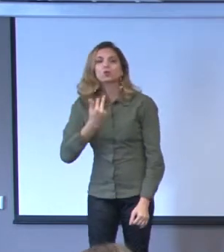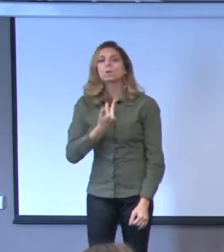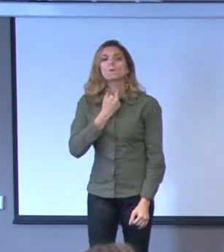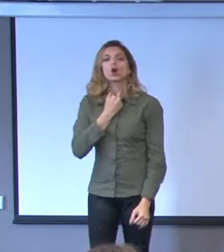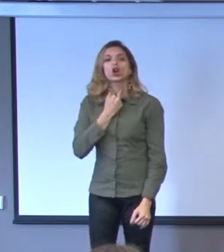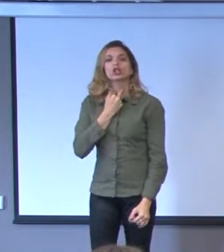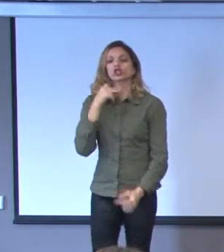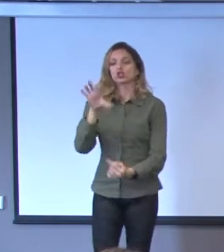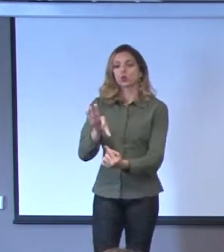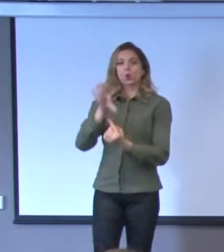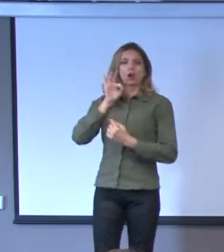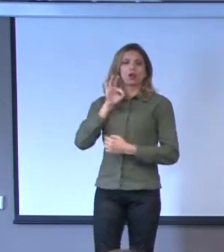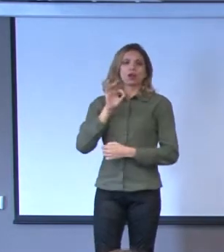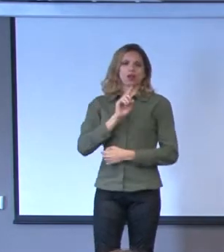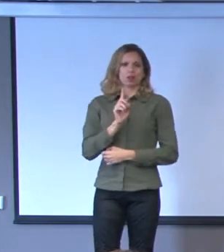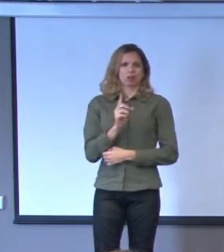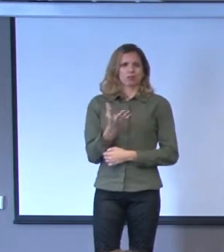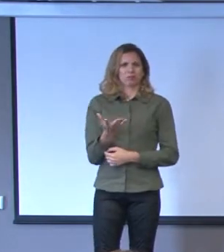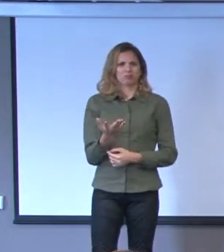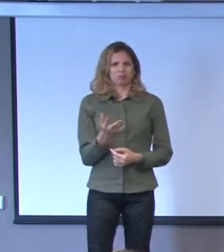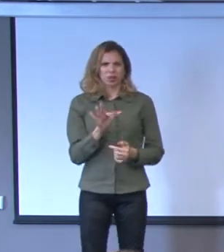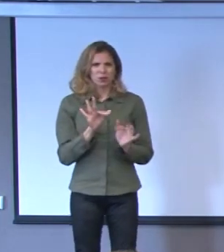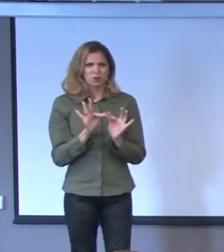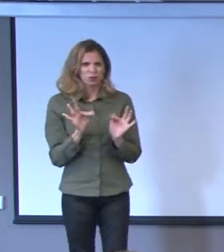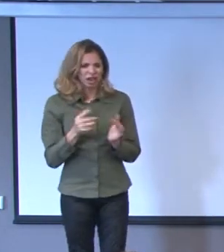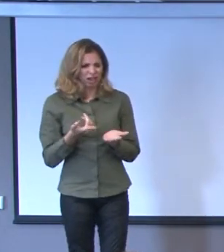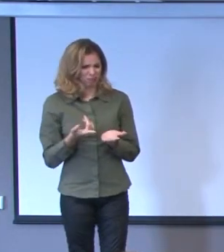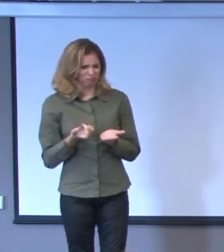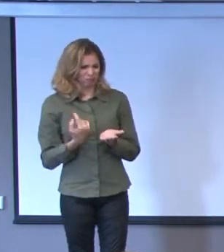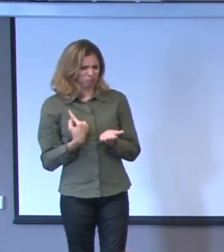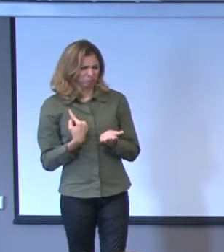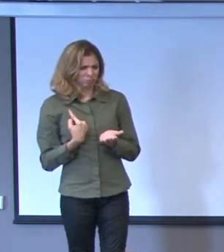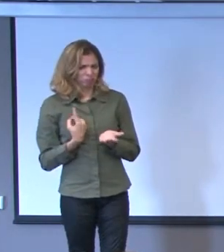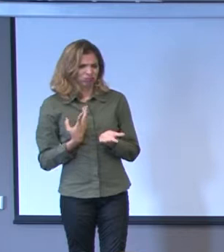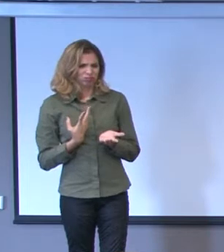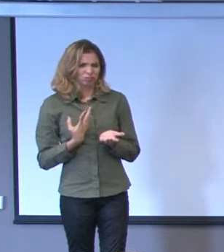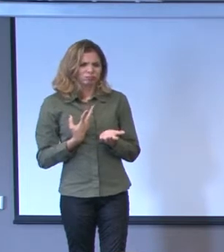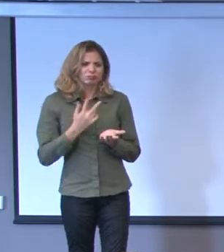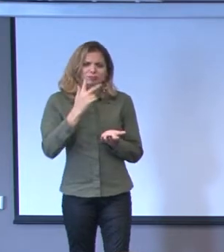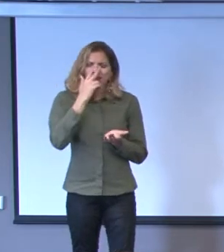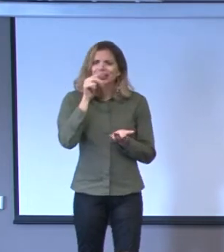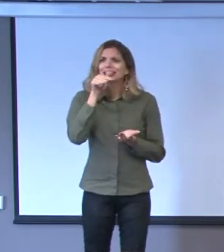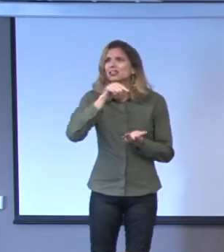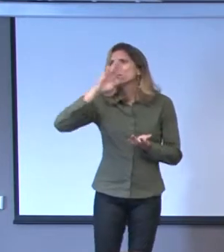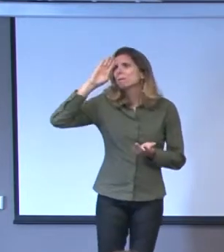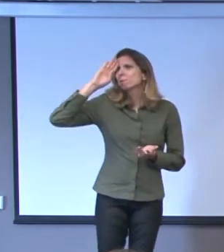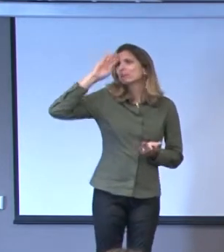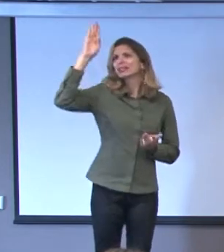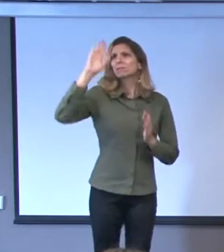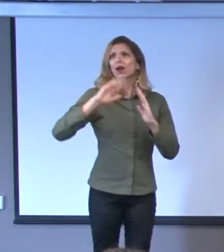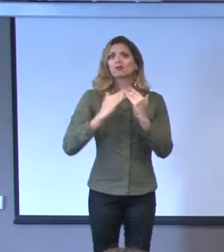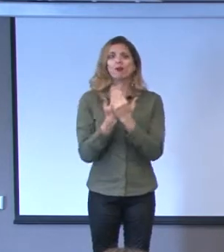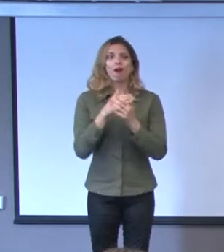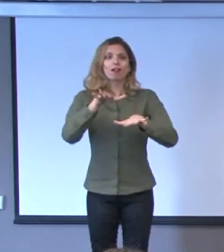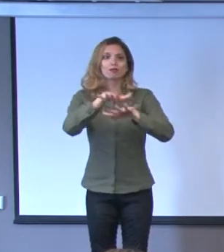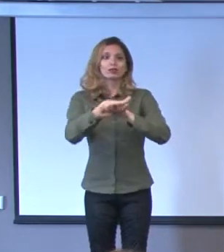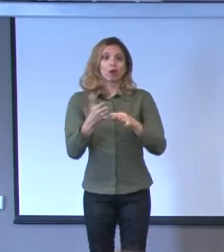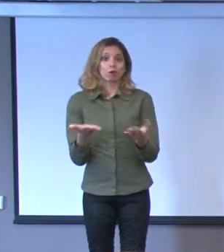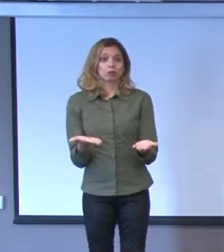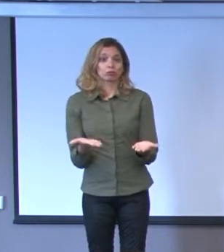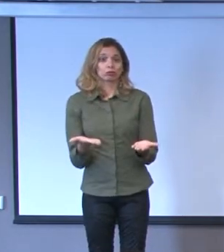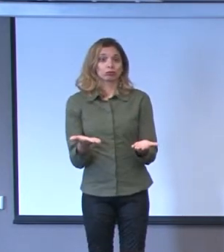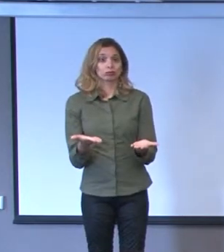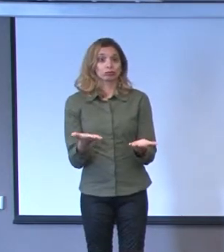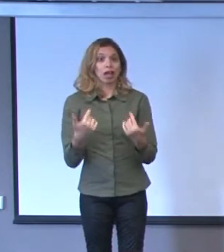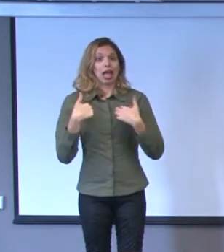not an option. Eu olhei aquilo e falei, na minha opinião, isso é antítese de uma escola inclusiva. E aí, já super